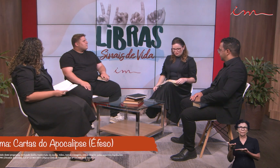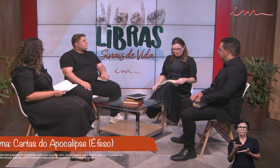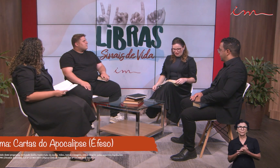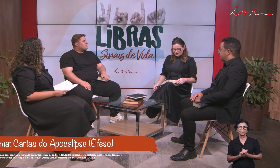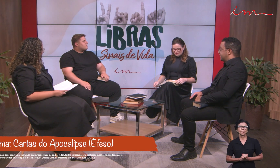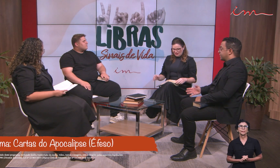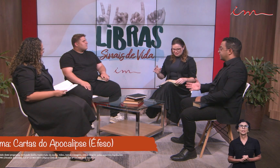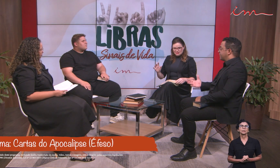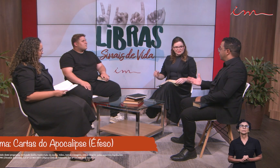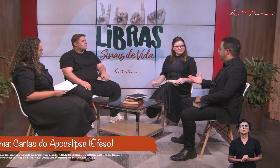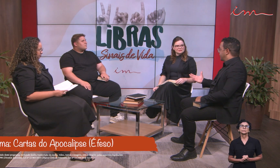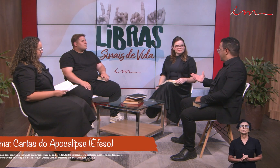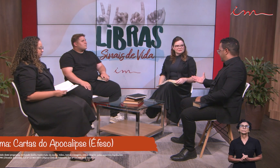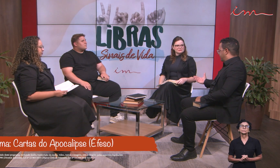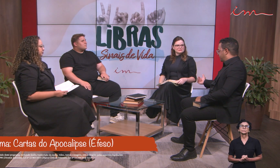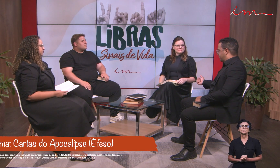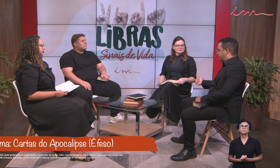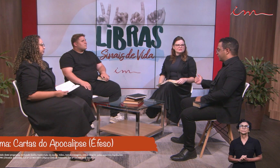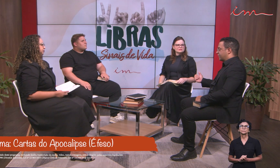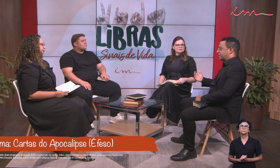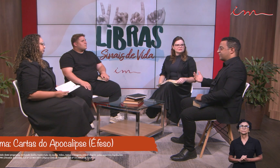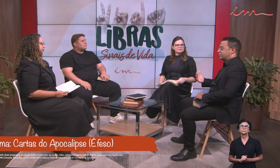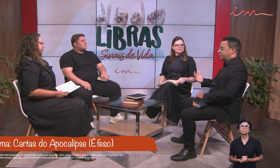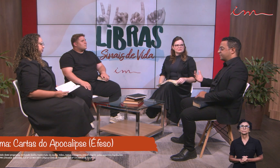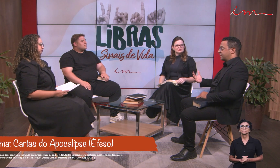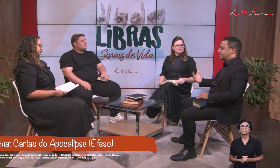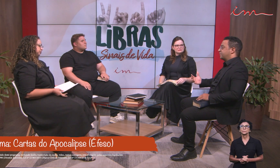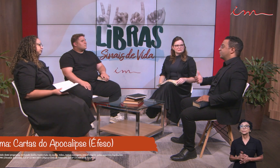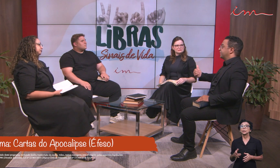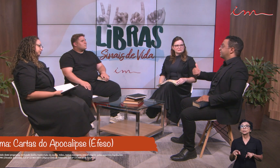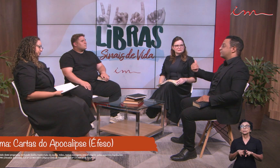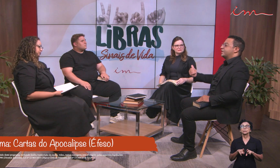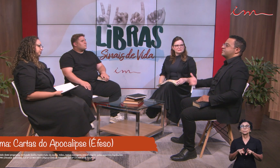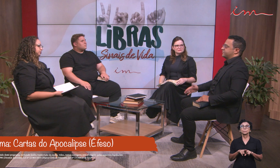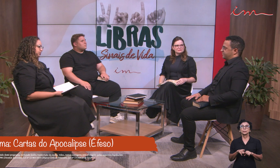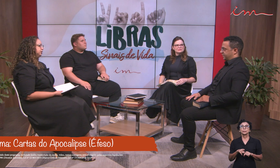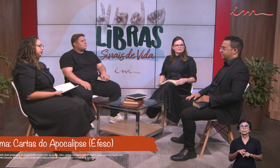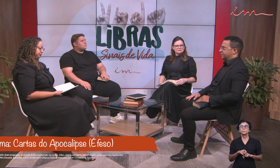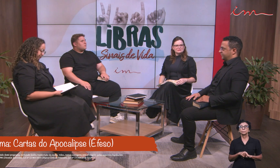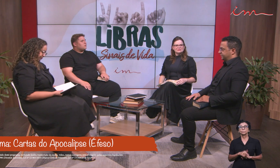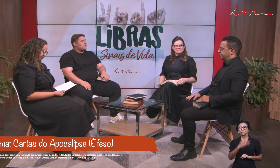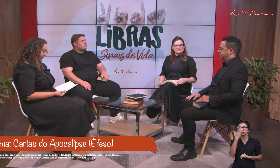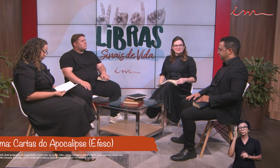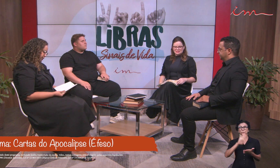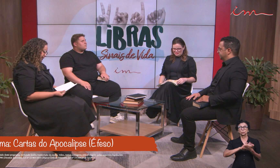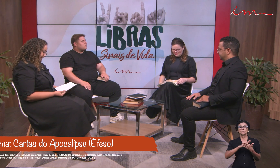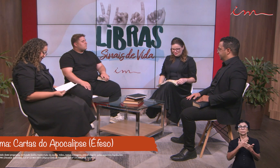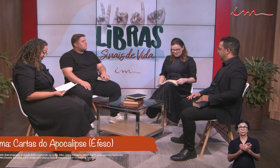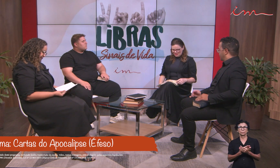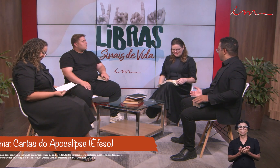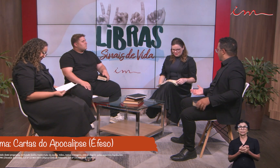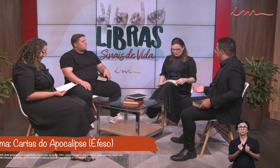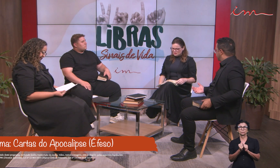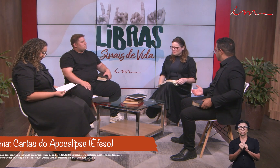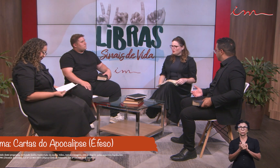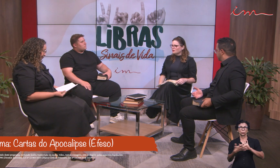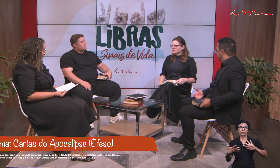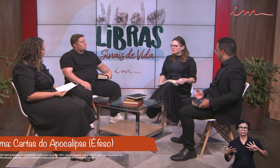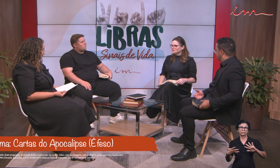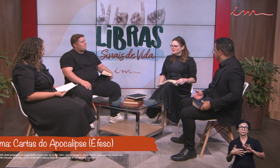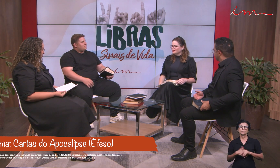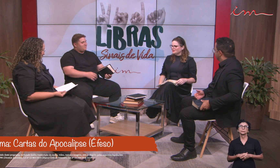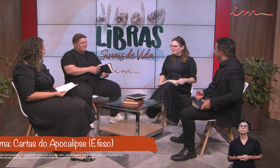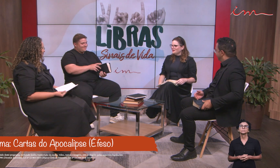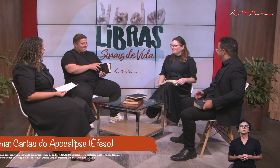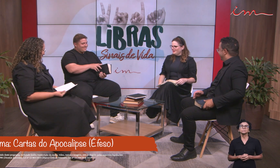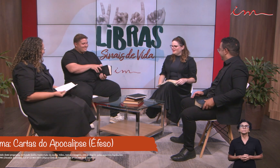na comunidade. Isso mas- até pro intérprete, isso até ajuda com o intérprete para melhoria da fluência também. Sim, Verdade? com Sim, certeza. com certeza. Nossa, a melhor coisa